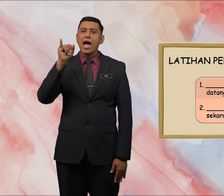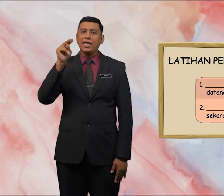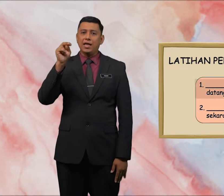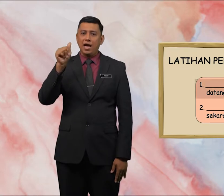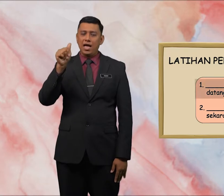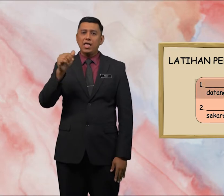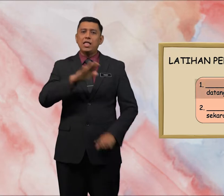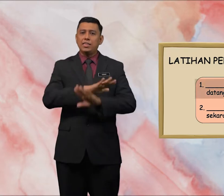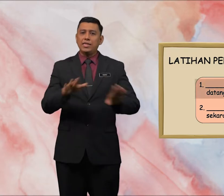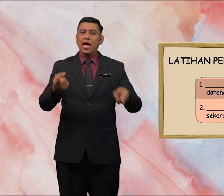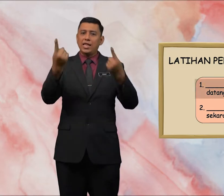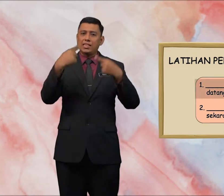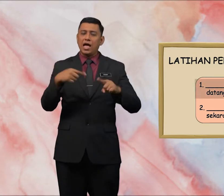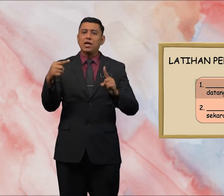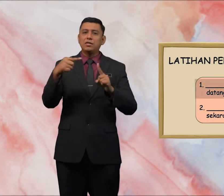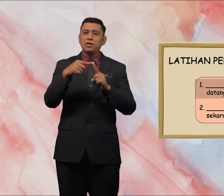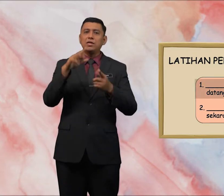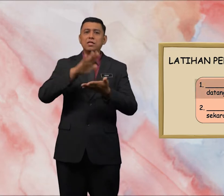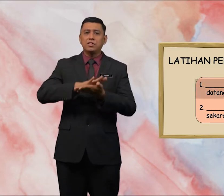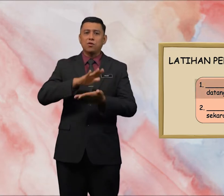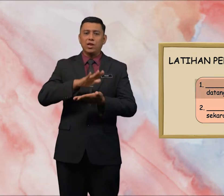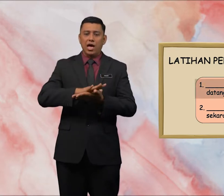Aina tidak datang ke sekolah.